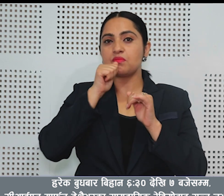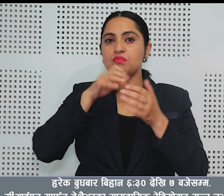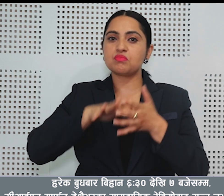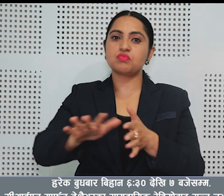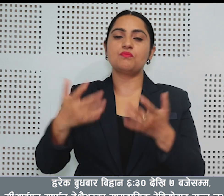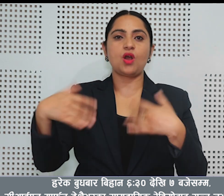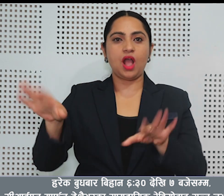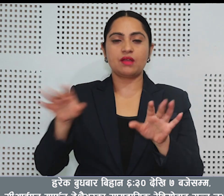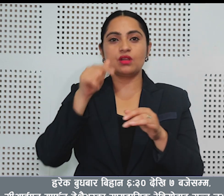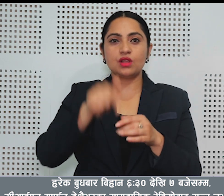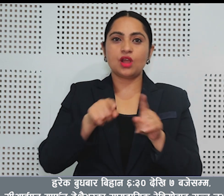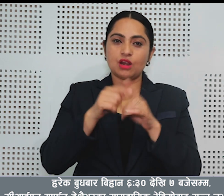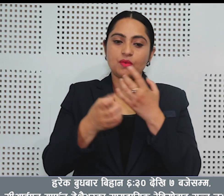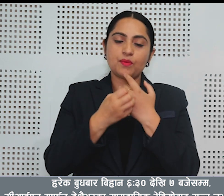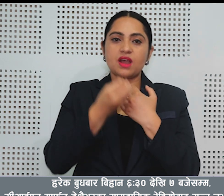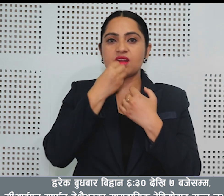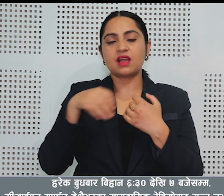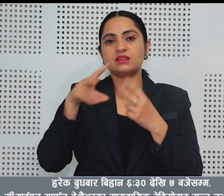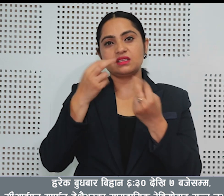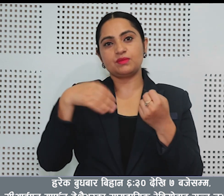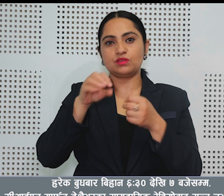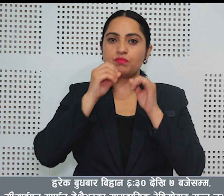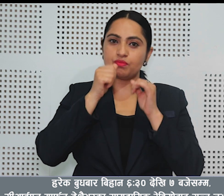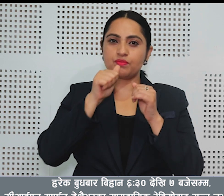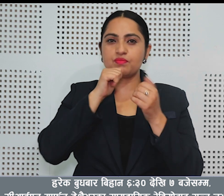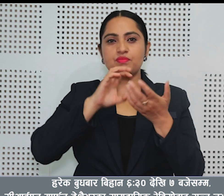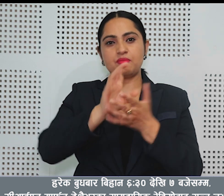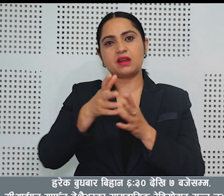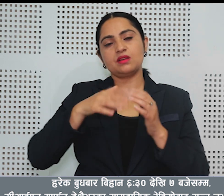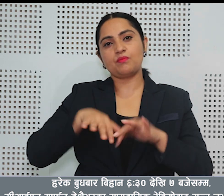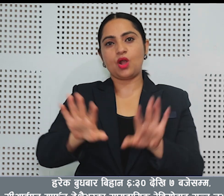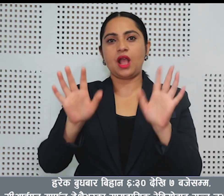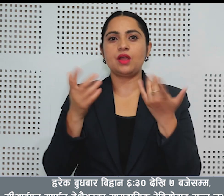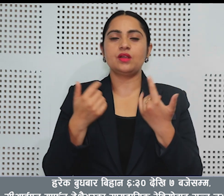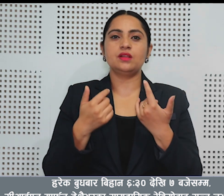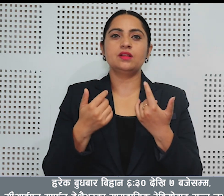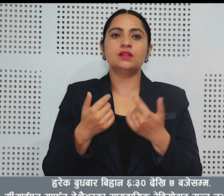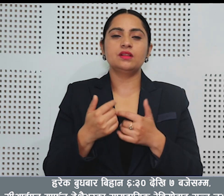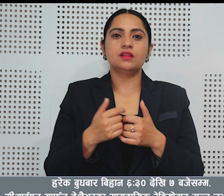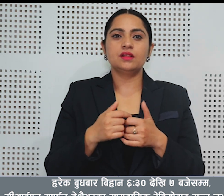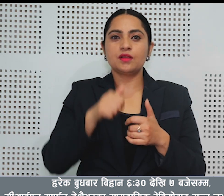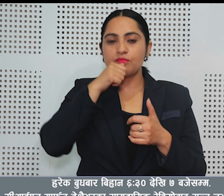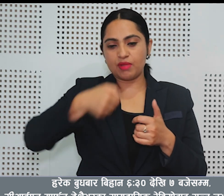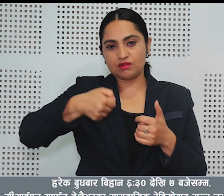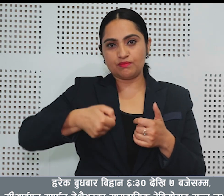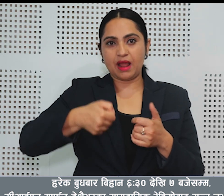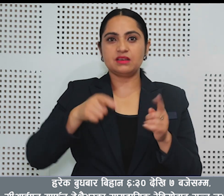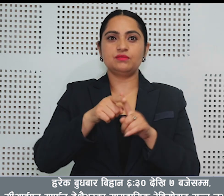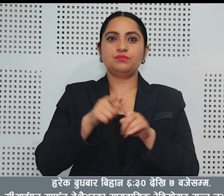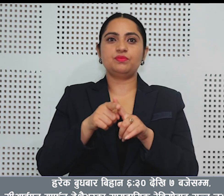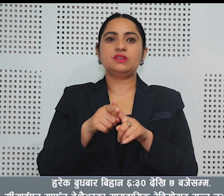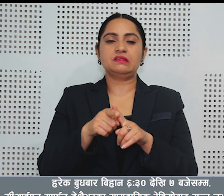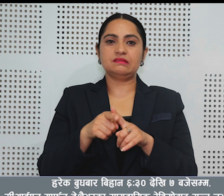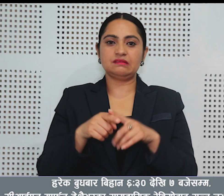पनि पकाएर खाने भाँडा सबै बगाइदियो अस्तिको बाढीले। बाल्टी त आज त्यो माटो झिक्दाखेरि त्यहाँ